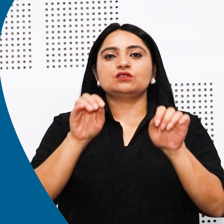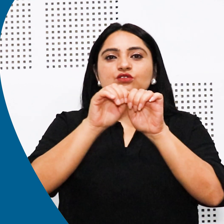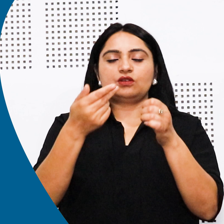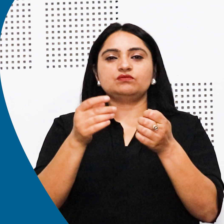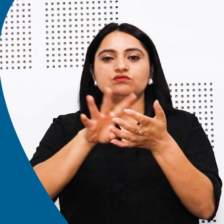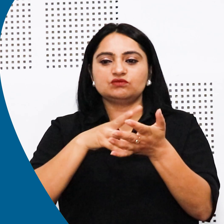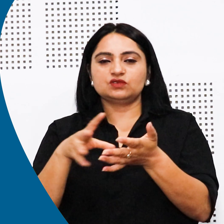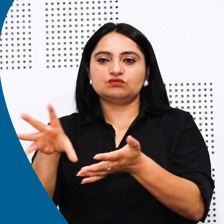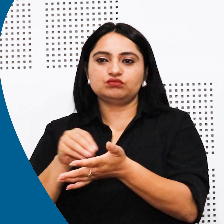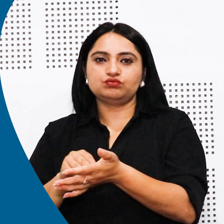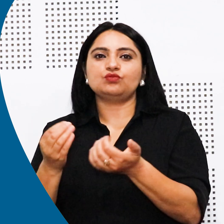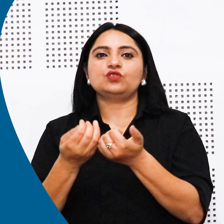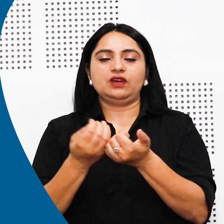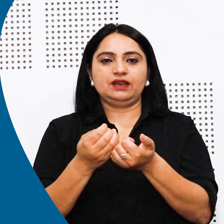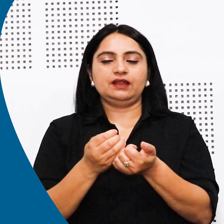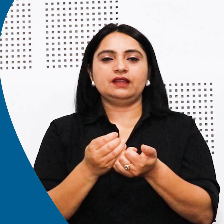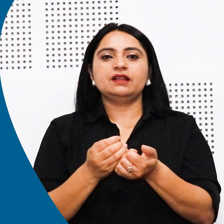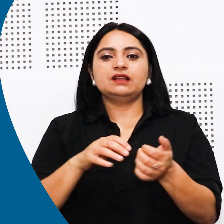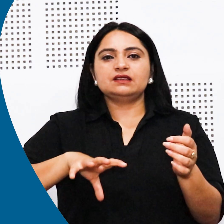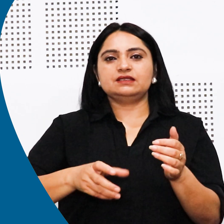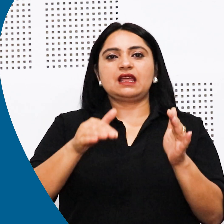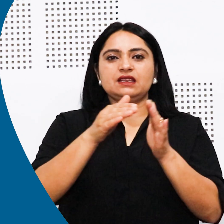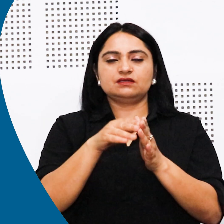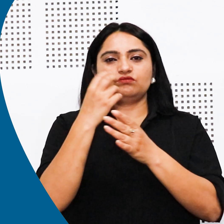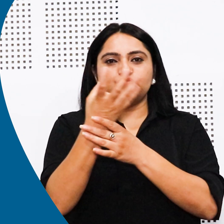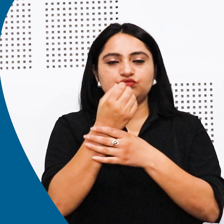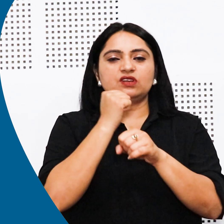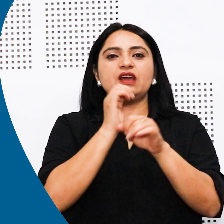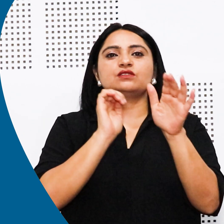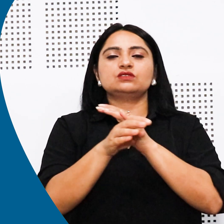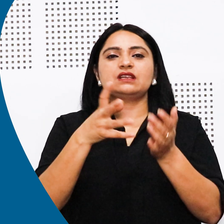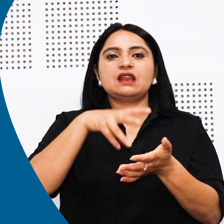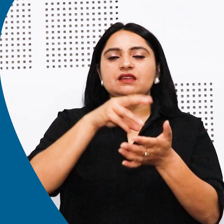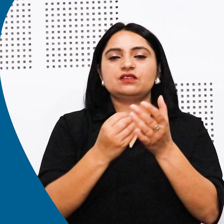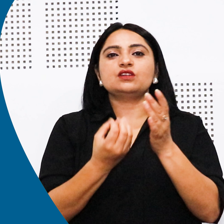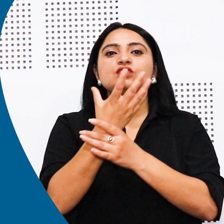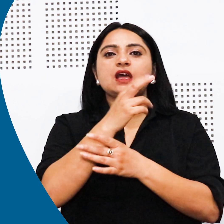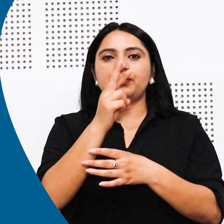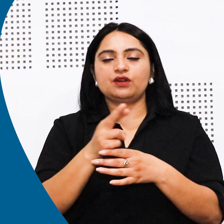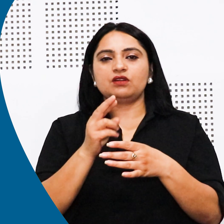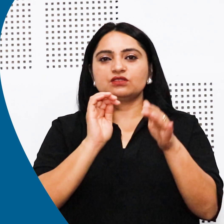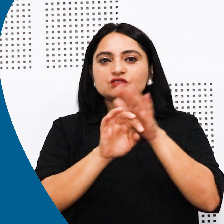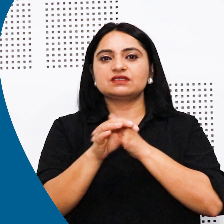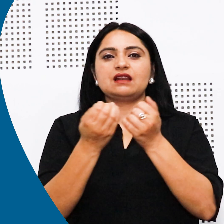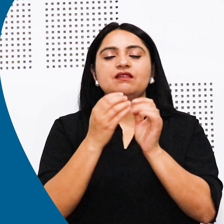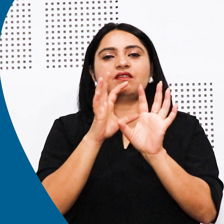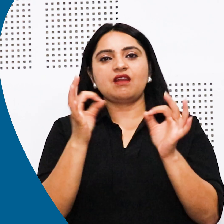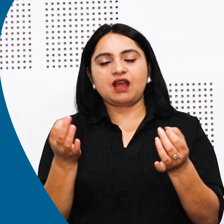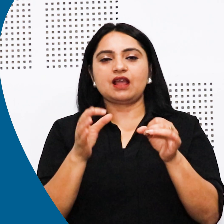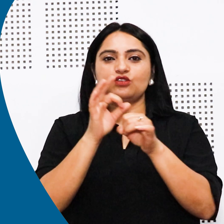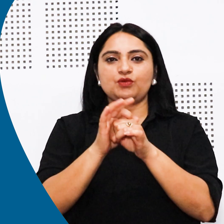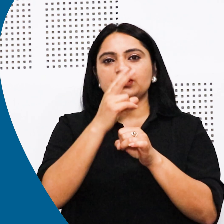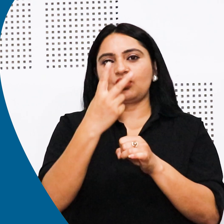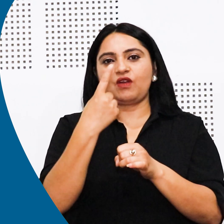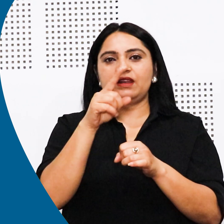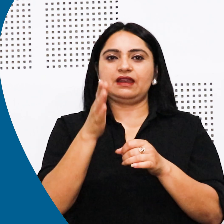तथ्याङ्क विवरण तयार गर्ने र स्थानीय स्तरमा आपतकालीन कार्य सञ्चालन केन्द्रको स्थापना अनि सञ्चालन गर्ने लगायतका व्यवस्था